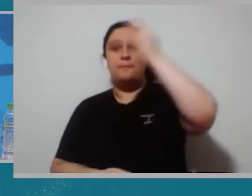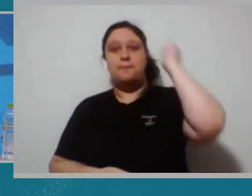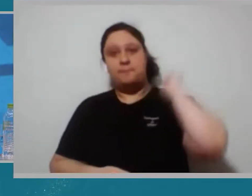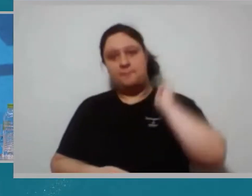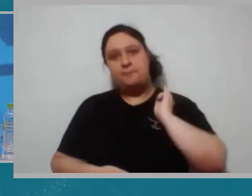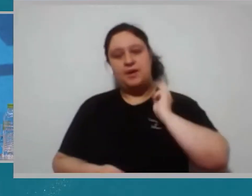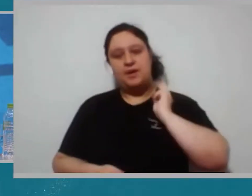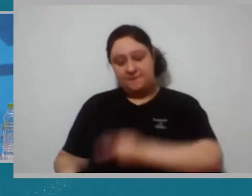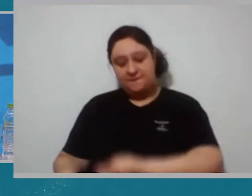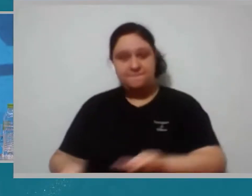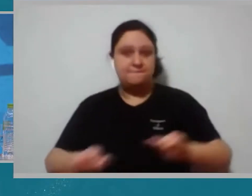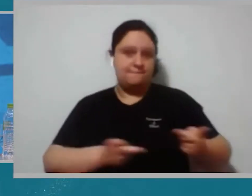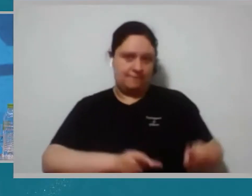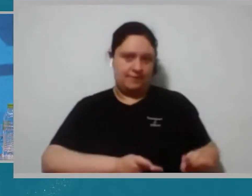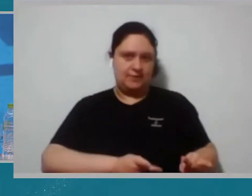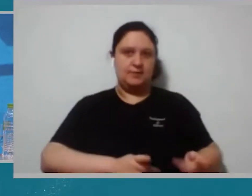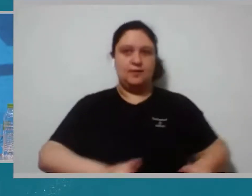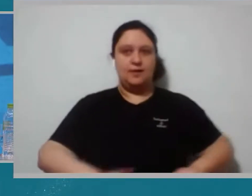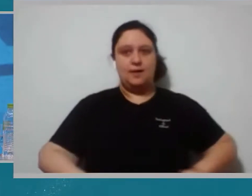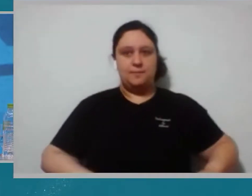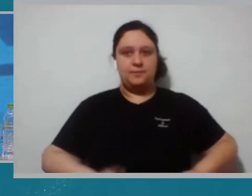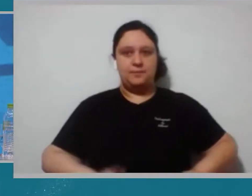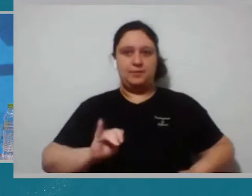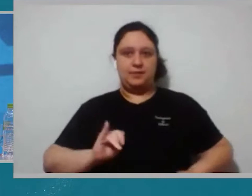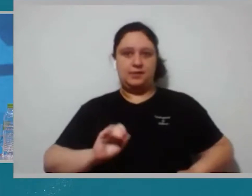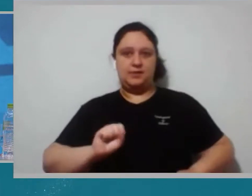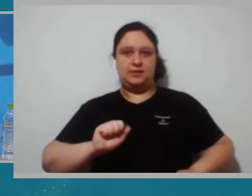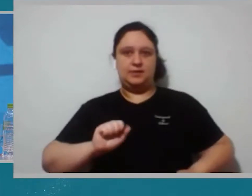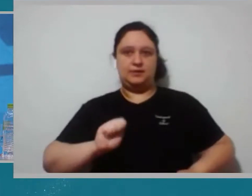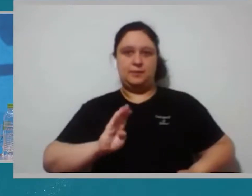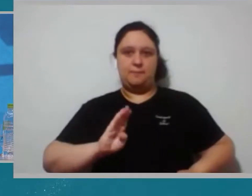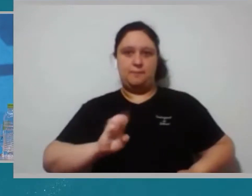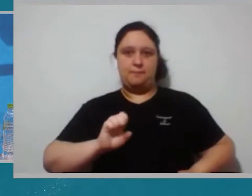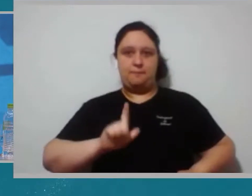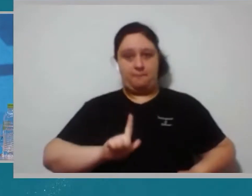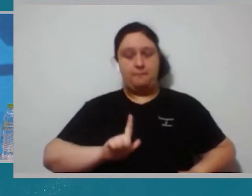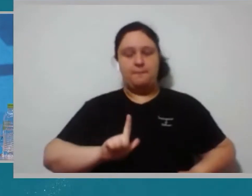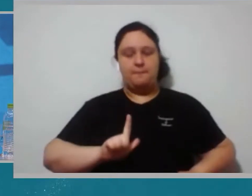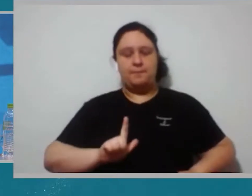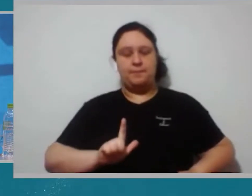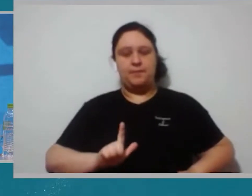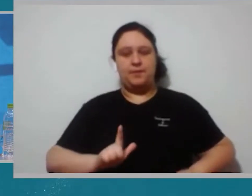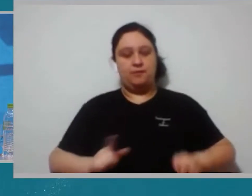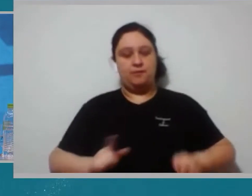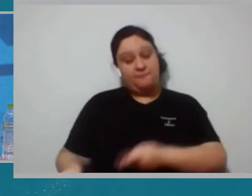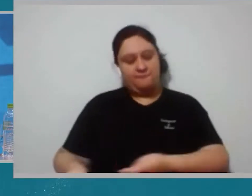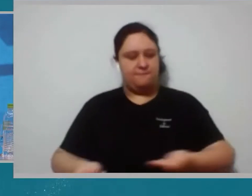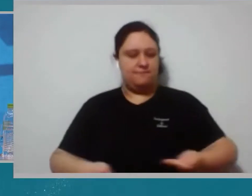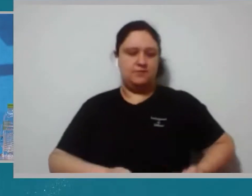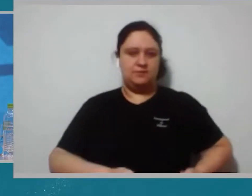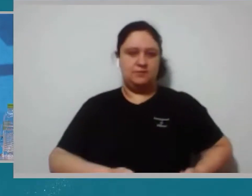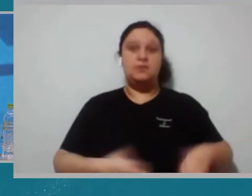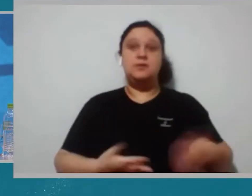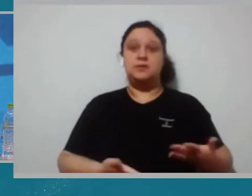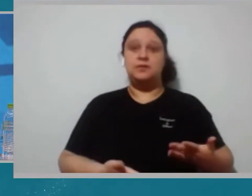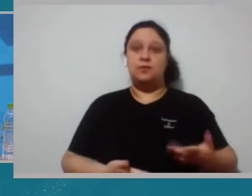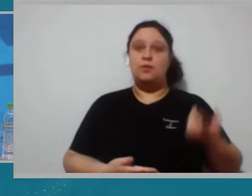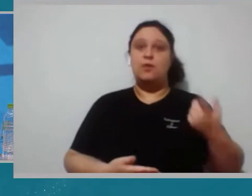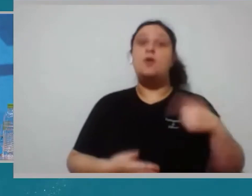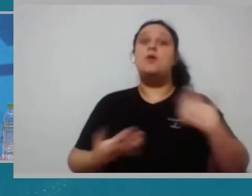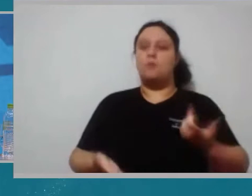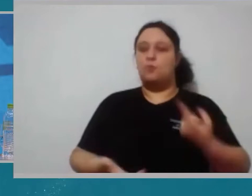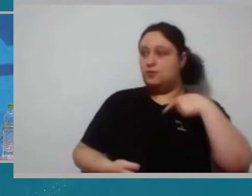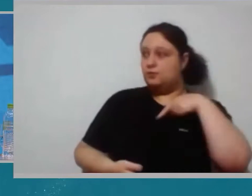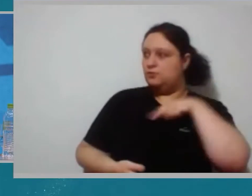prima Isabel, foi até lá. E quando a Isabel viu a Maria, esse